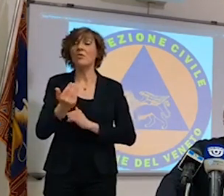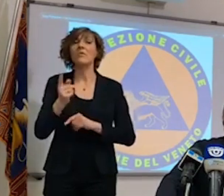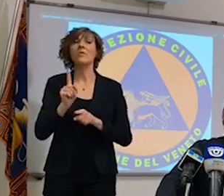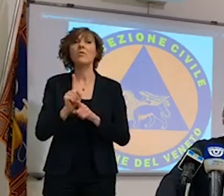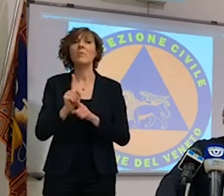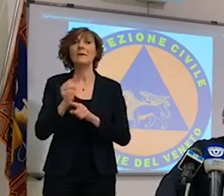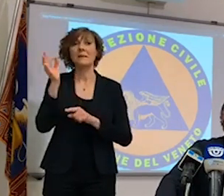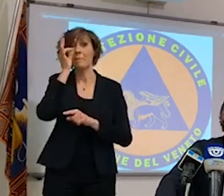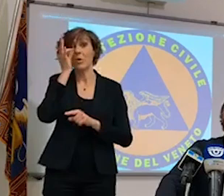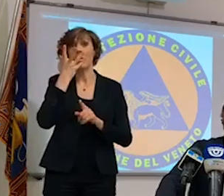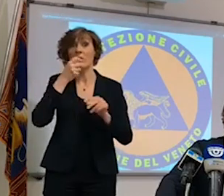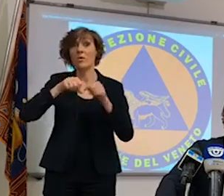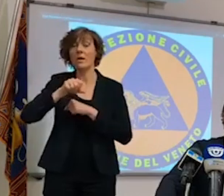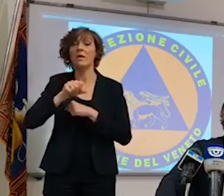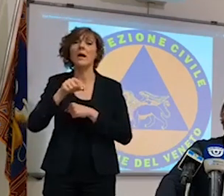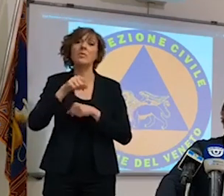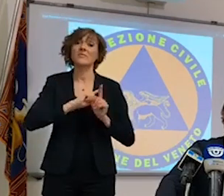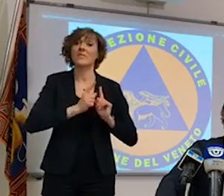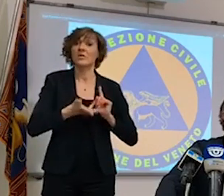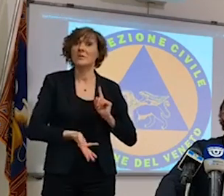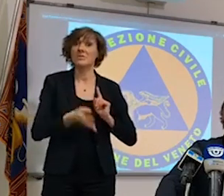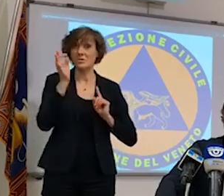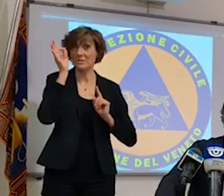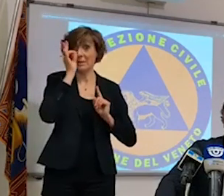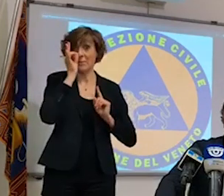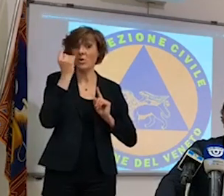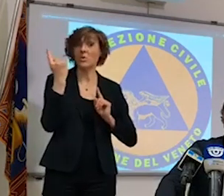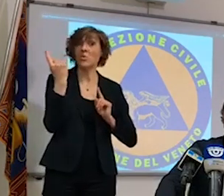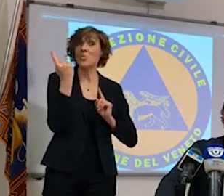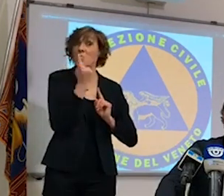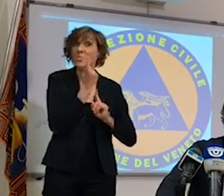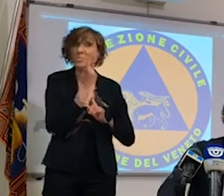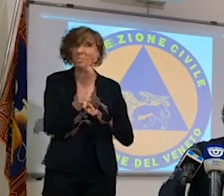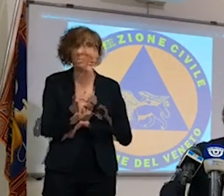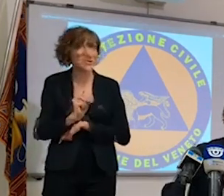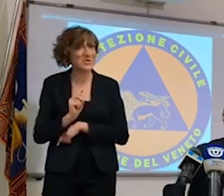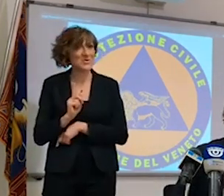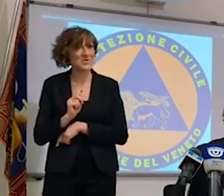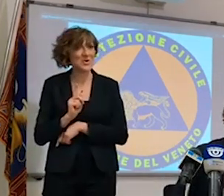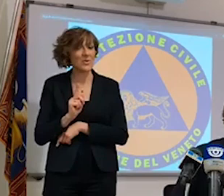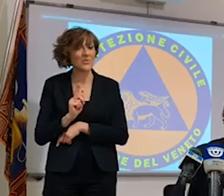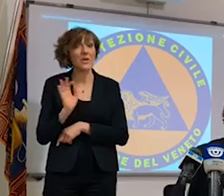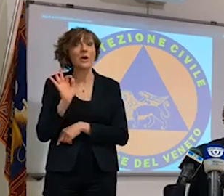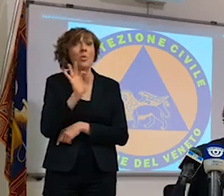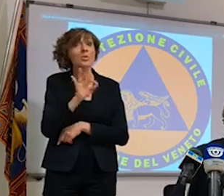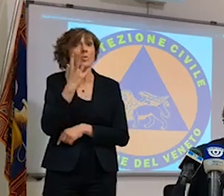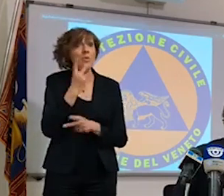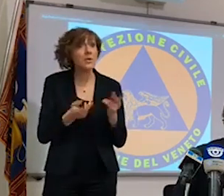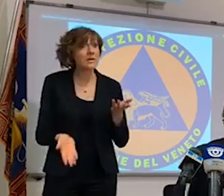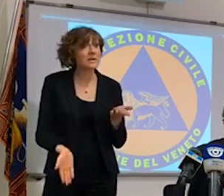tampone è ancora l'unica modalità diagnostica. Qualcuno lo vuole fare subito?